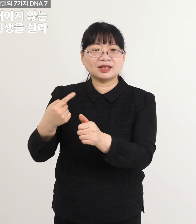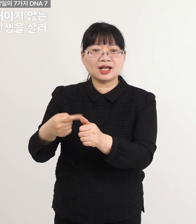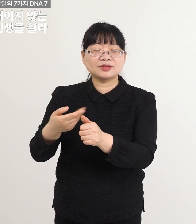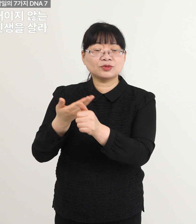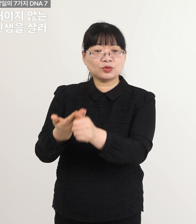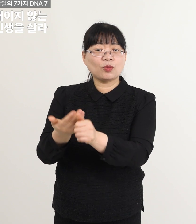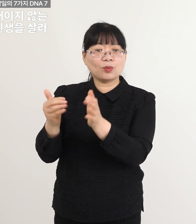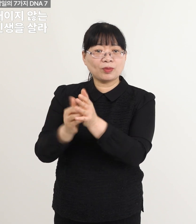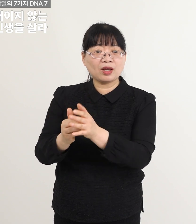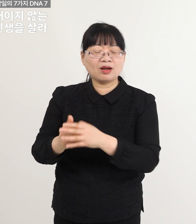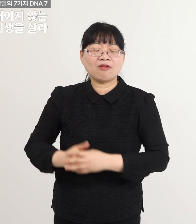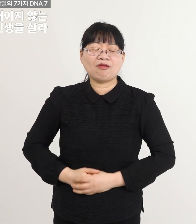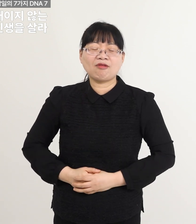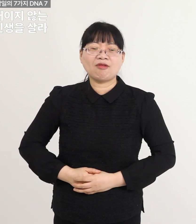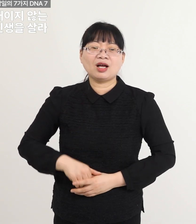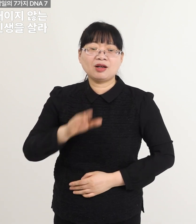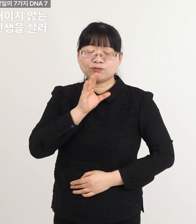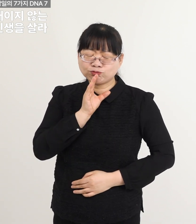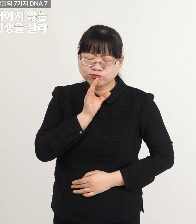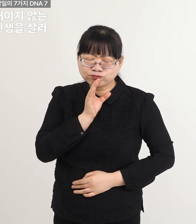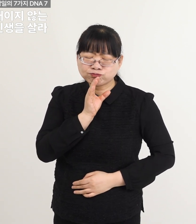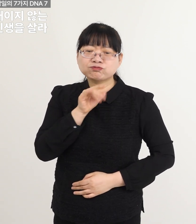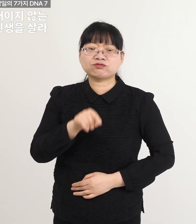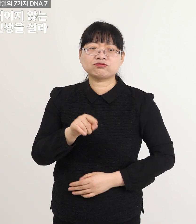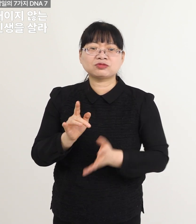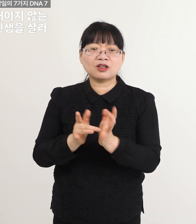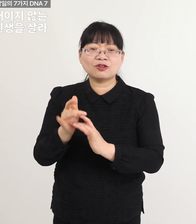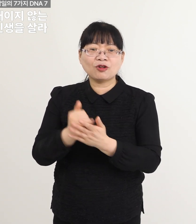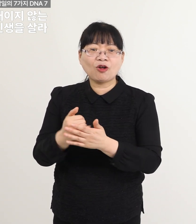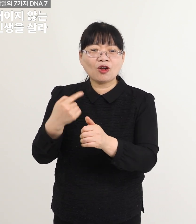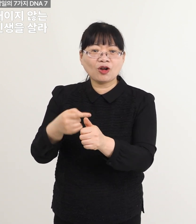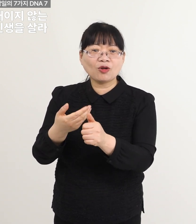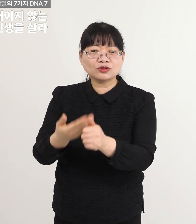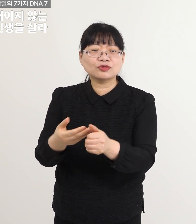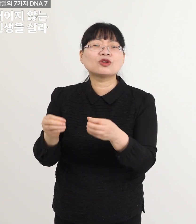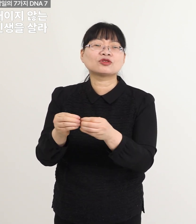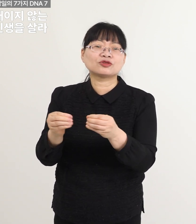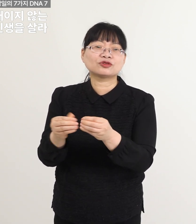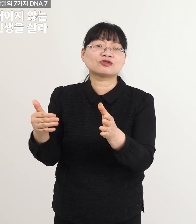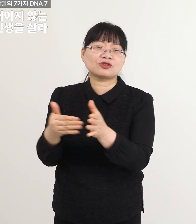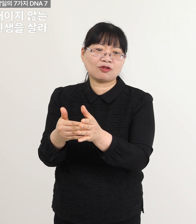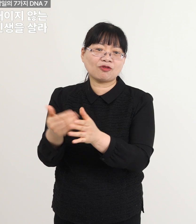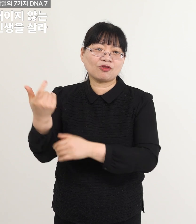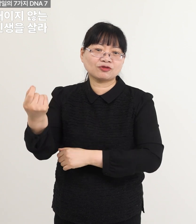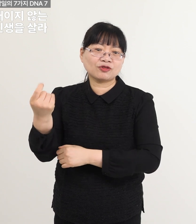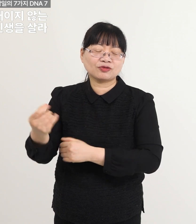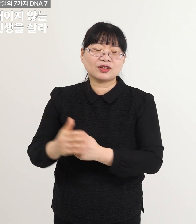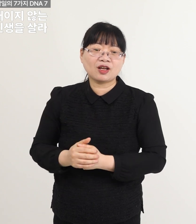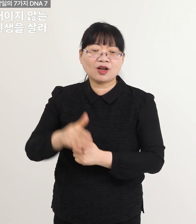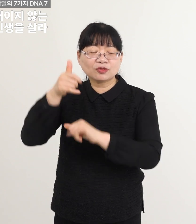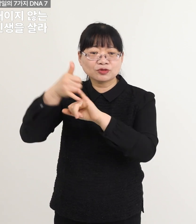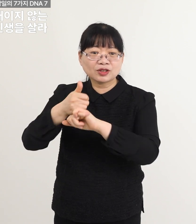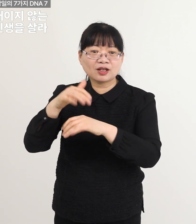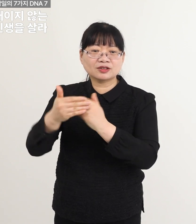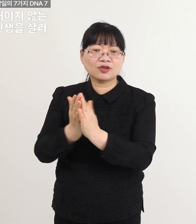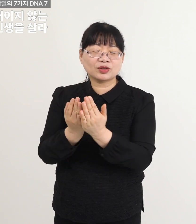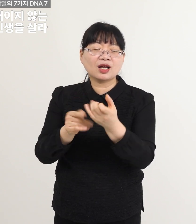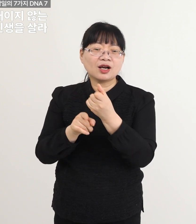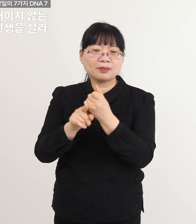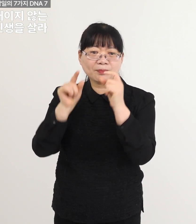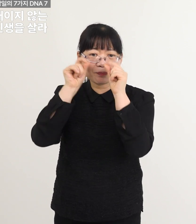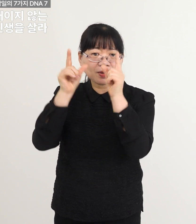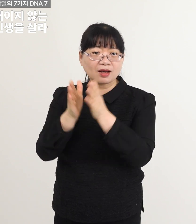앞에 정말 예수를 가르치는 글들이었구나. 구약 성경의 의미를